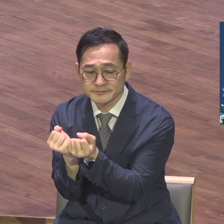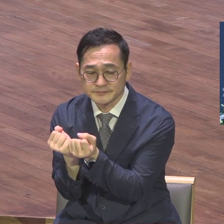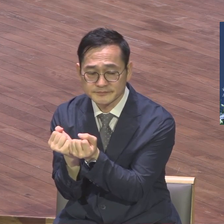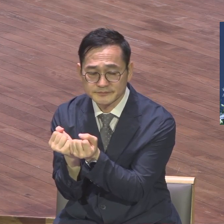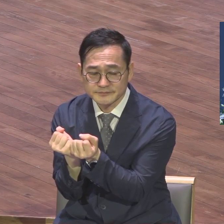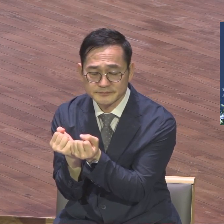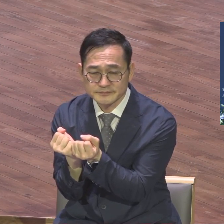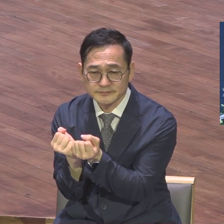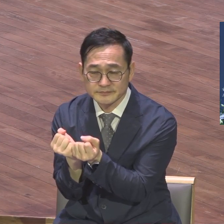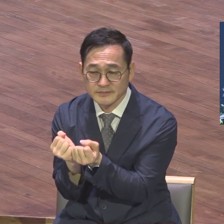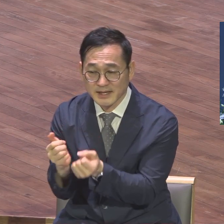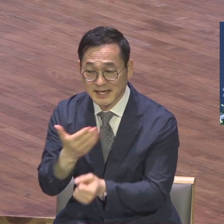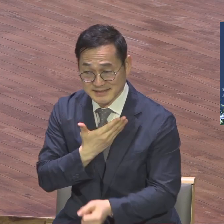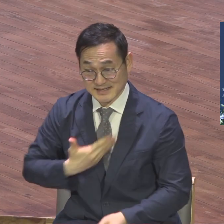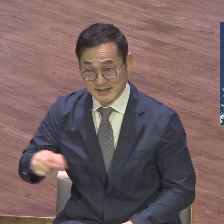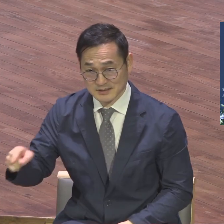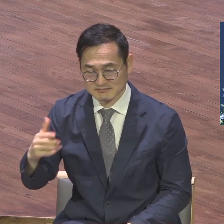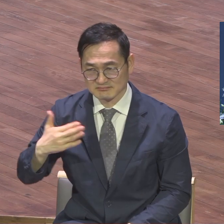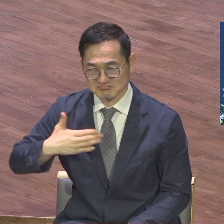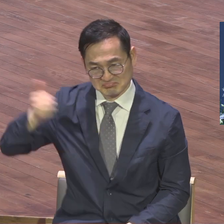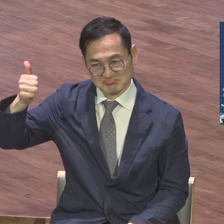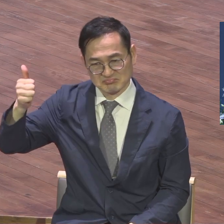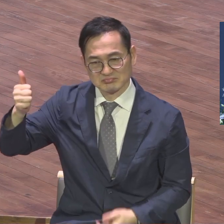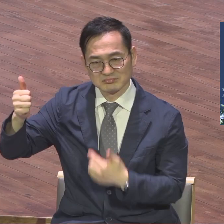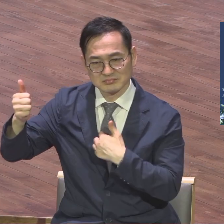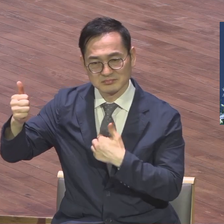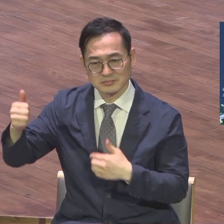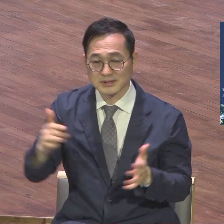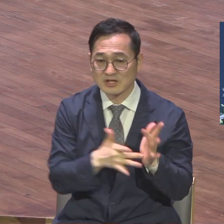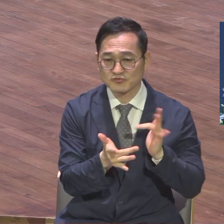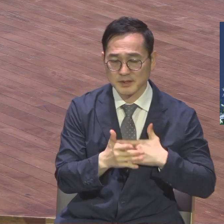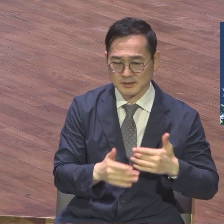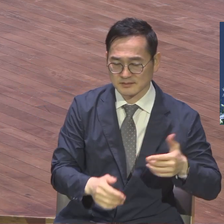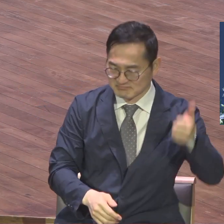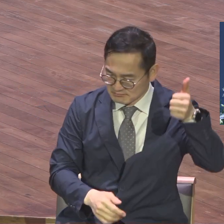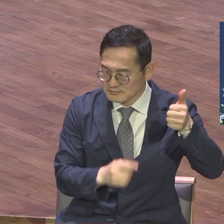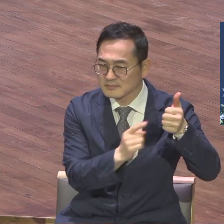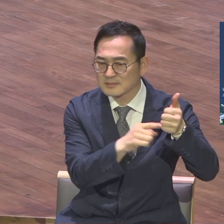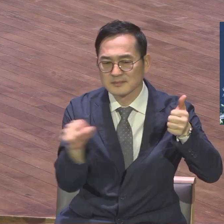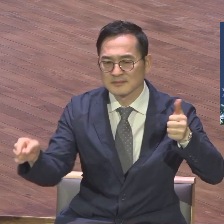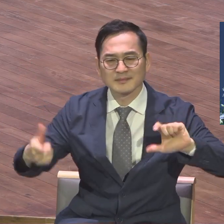생각하는 큰 자와 예수님께서 말씀하시는 큰 자의 개념 차이가